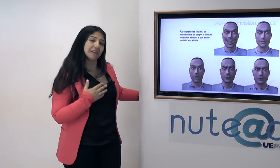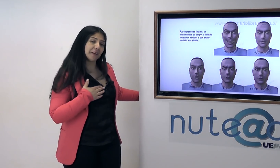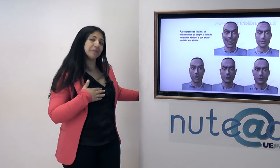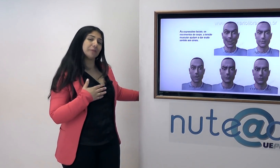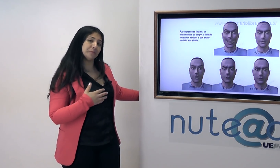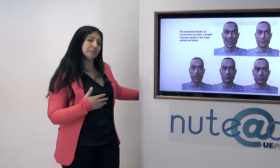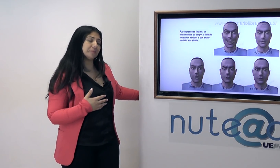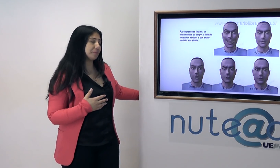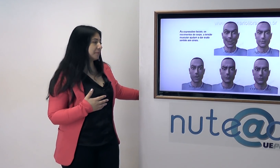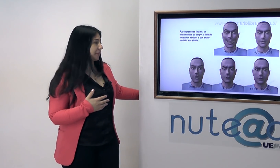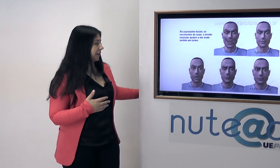agradável,